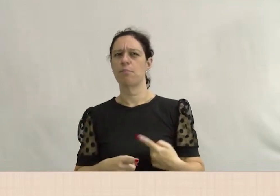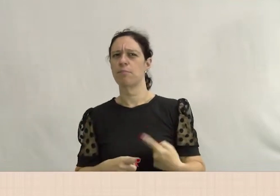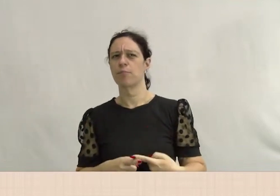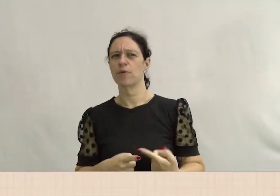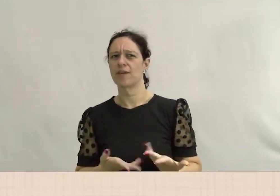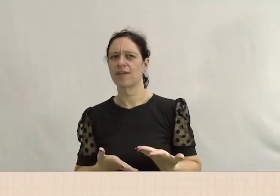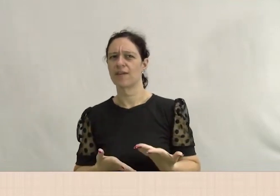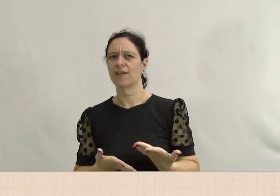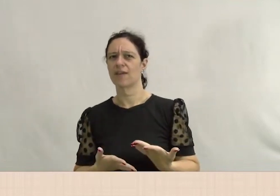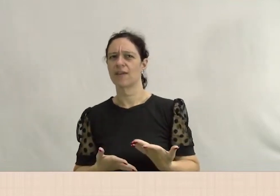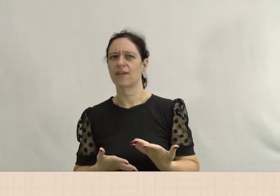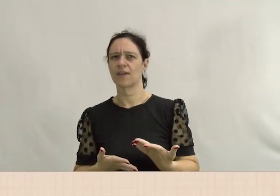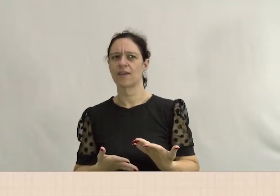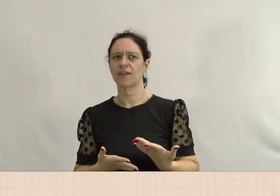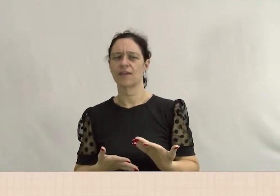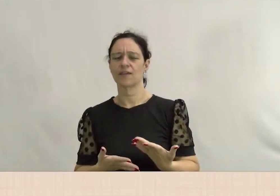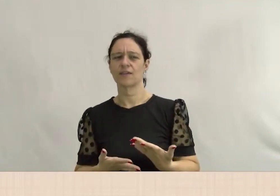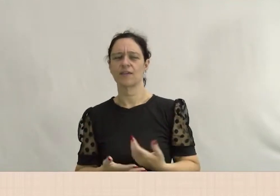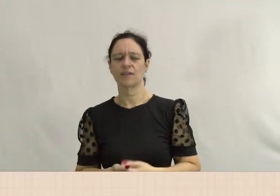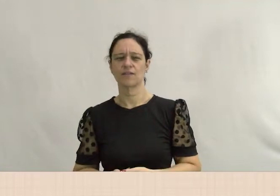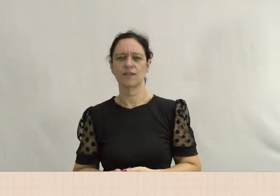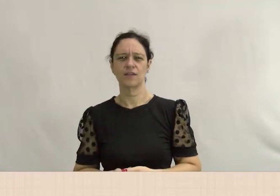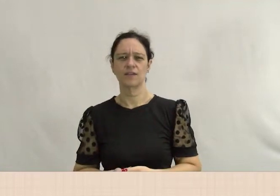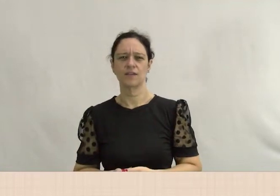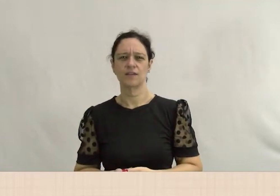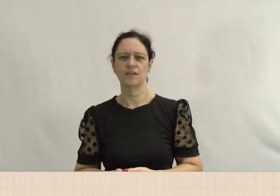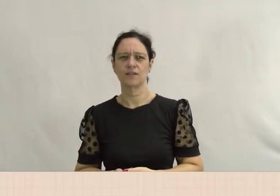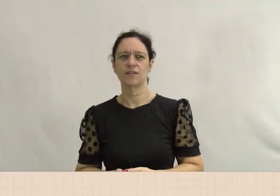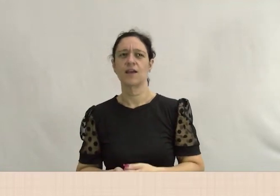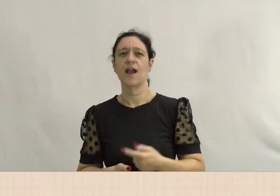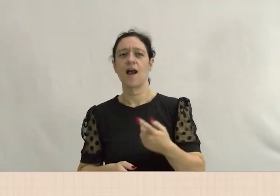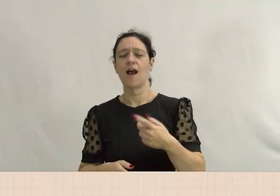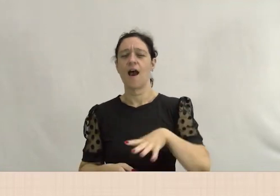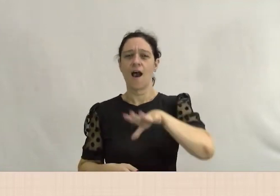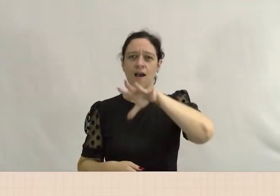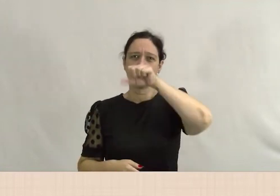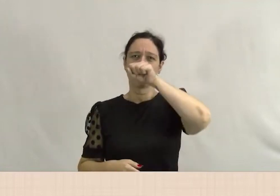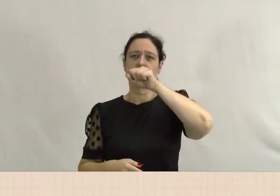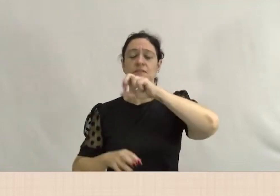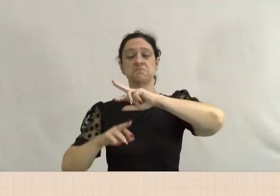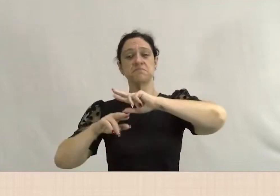o ar em temperamentos diferentes tem pesos diferentes?